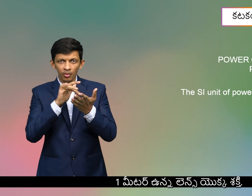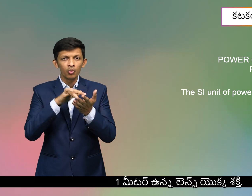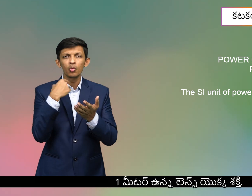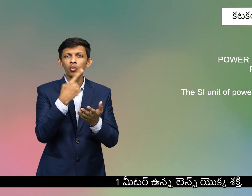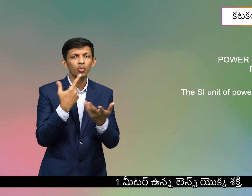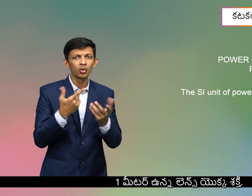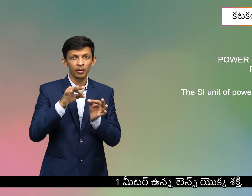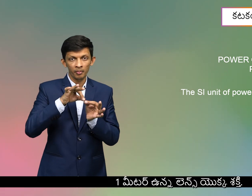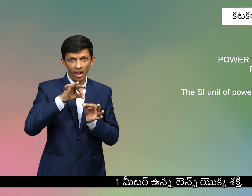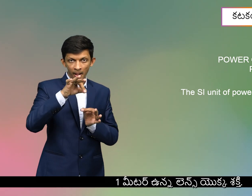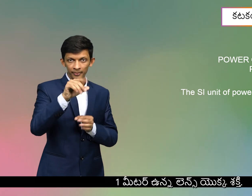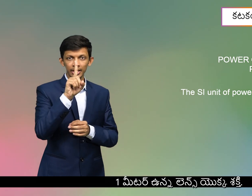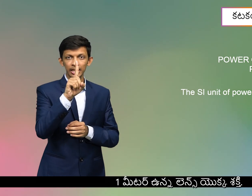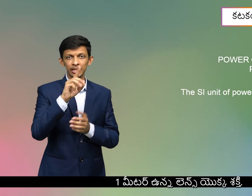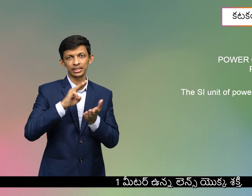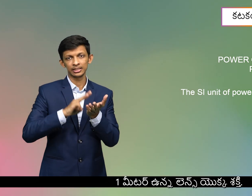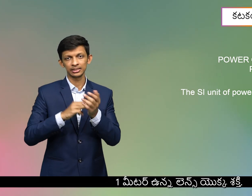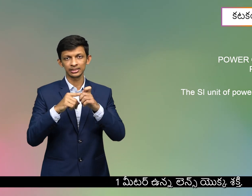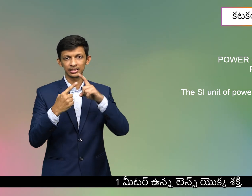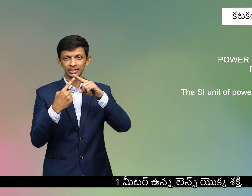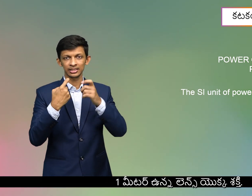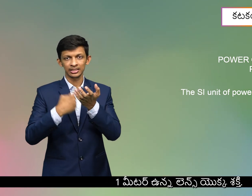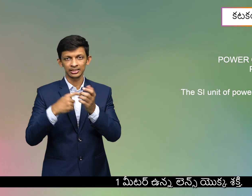పొడవు 1 మీటర్ ఉన్న కటకం యొక్క శక్తి.